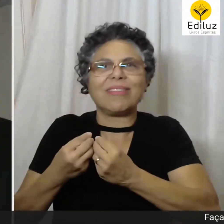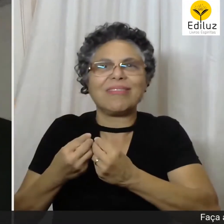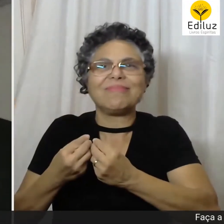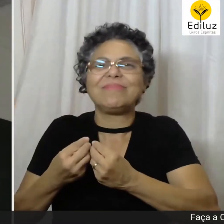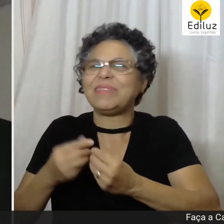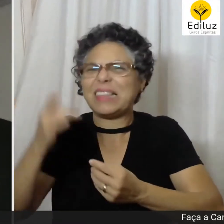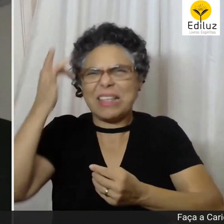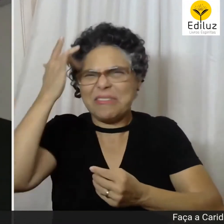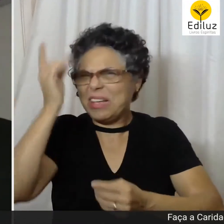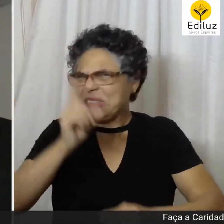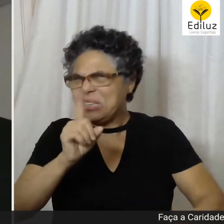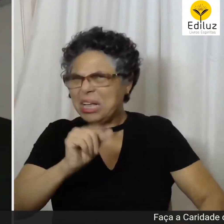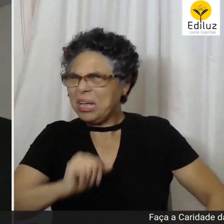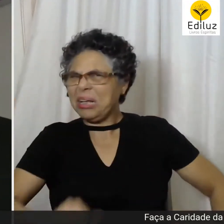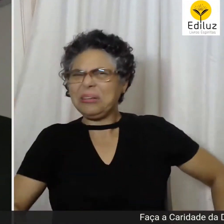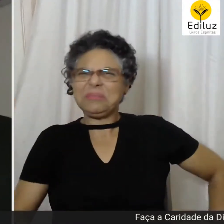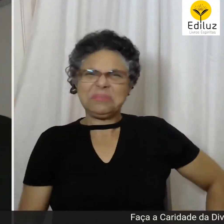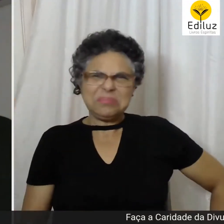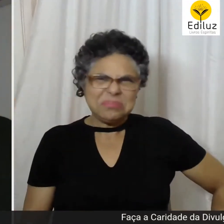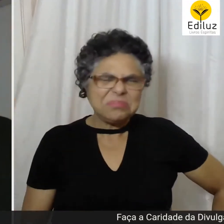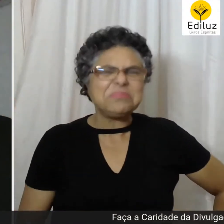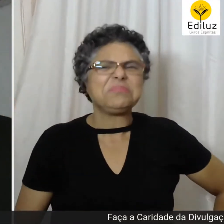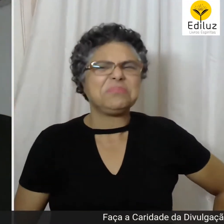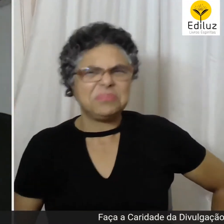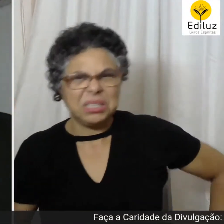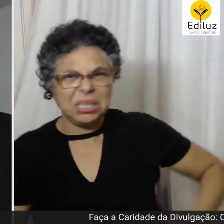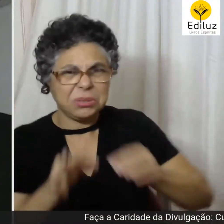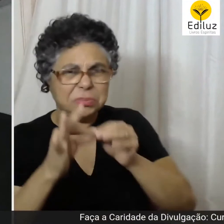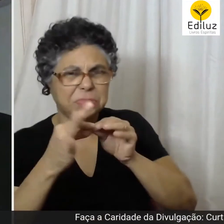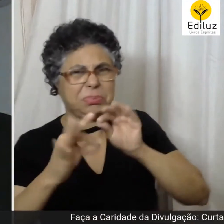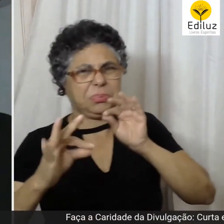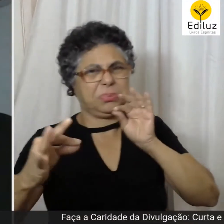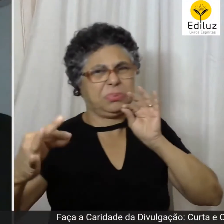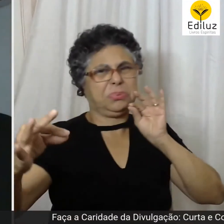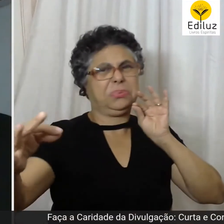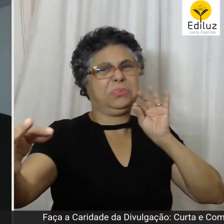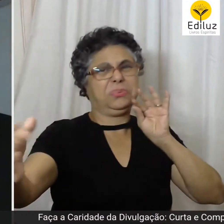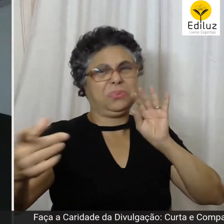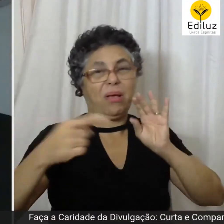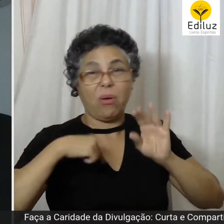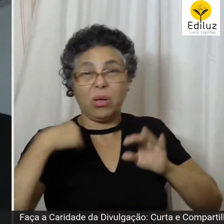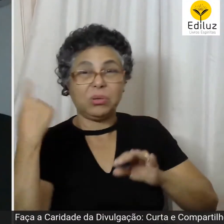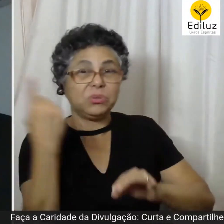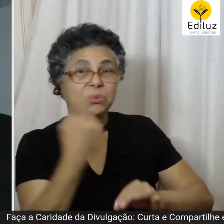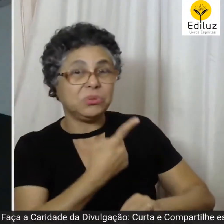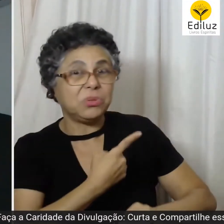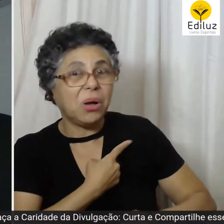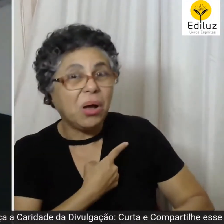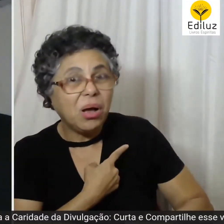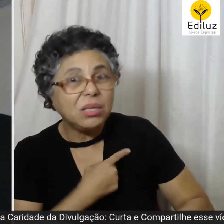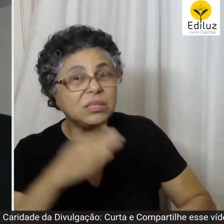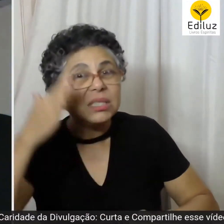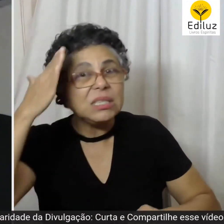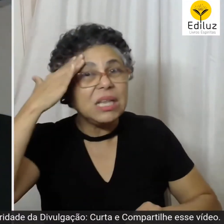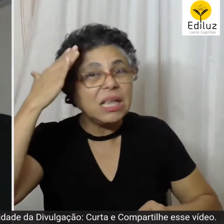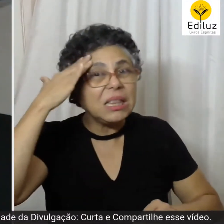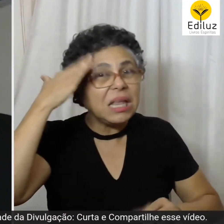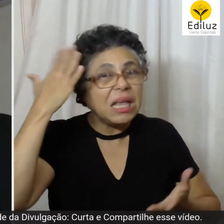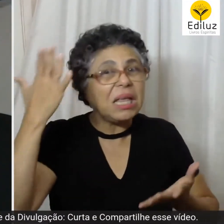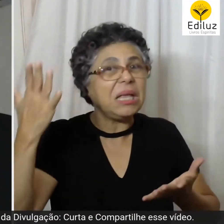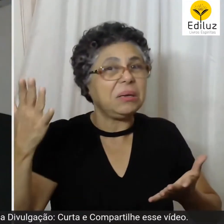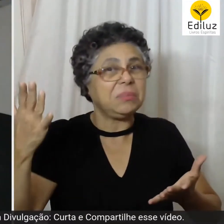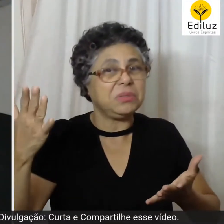fácil, não, eu sei. Isso nos distancia. Quando a gente atende a mídia, quando a gente